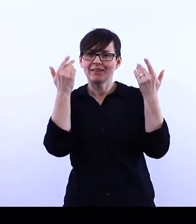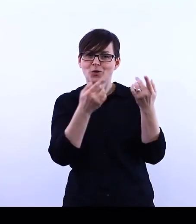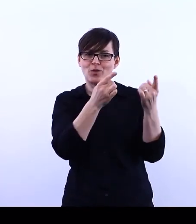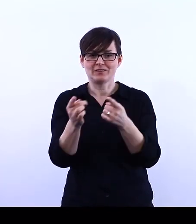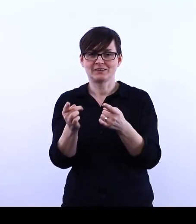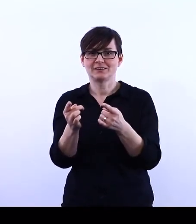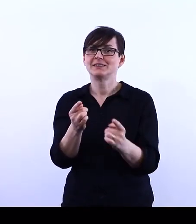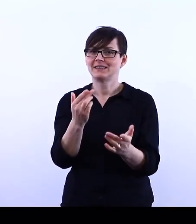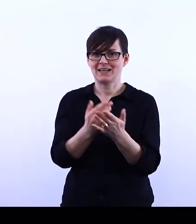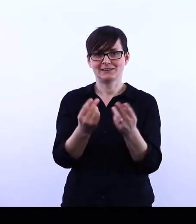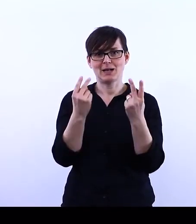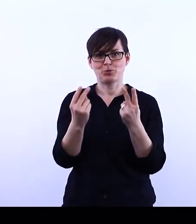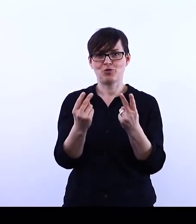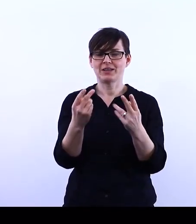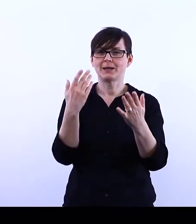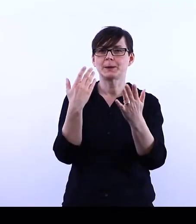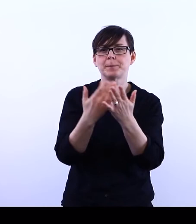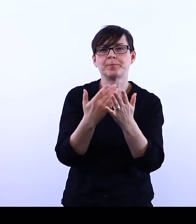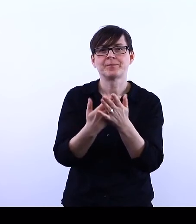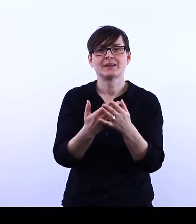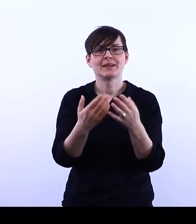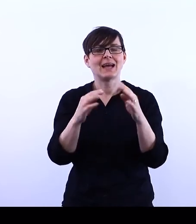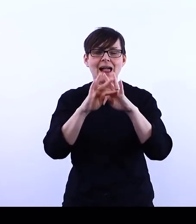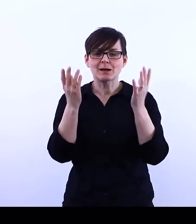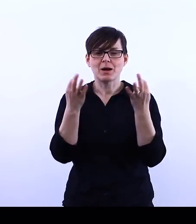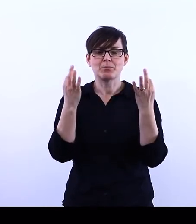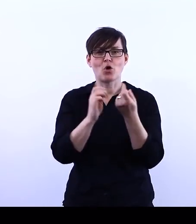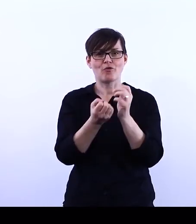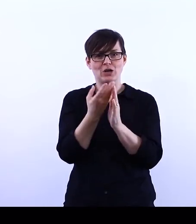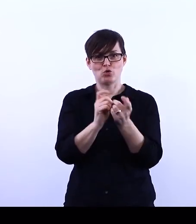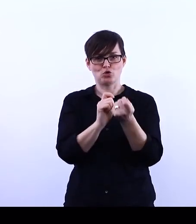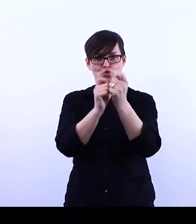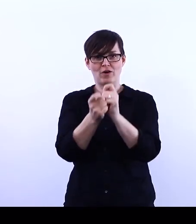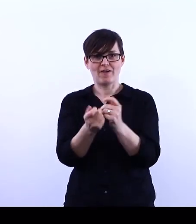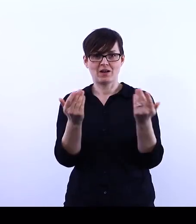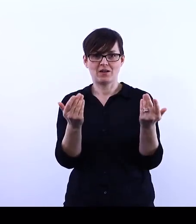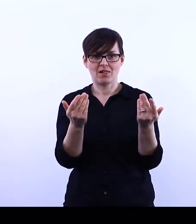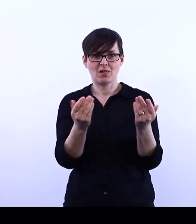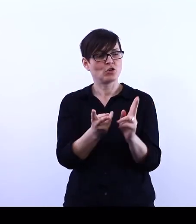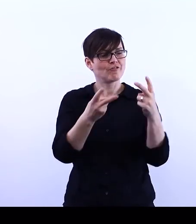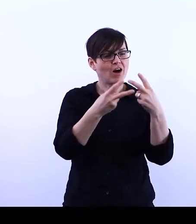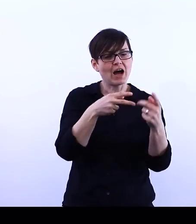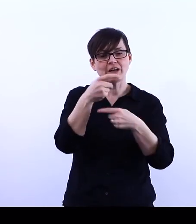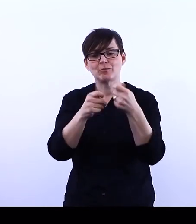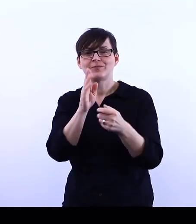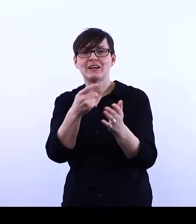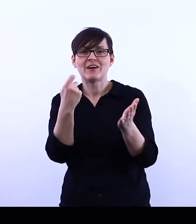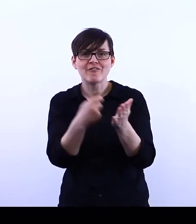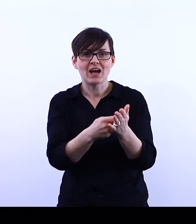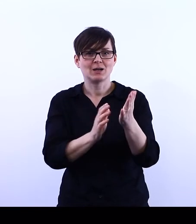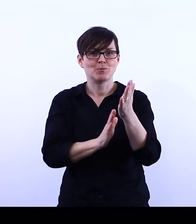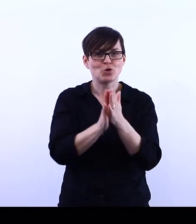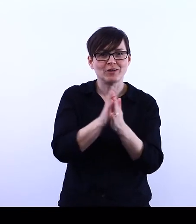so wichtig, diesen Kulturwandel oder diese gemeinsame Vereinsentwicklung angepasst an die Werte und die Motivation, die